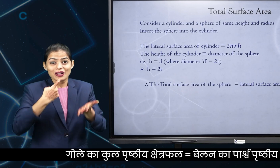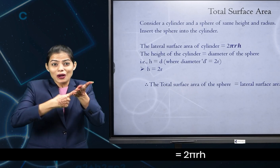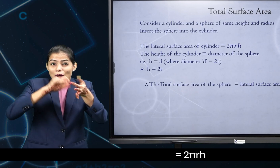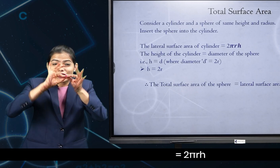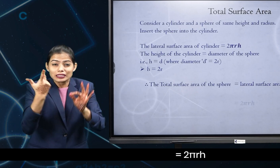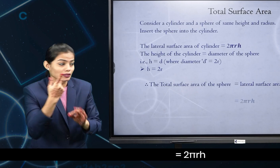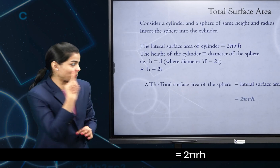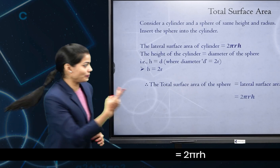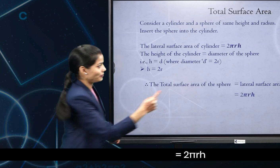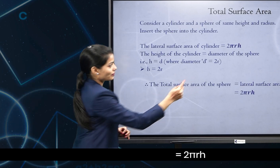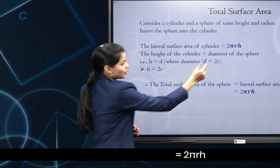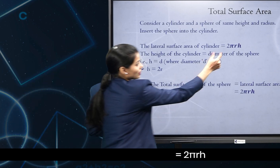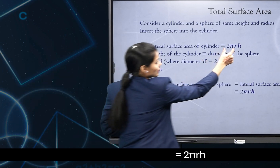इज इक्वल्स टू 2RH